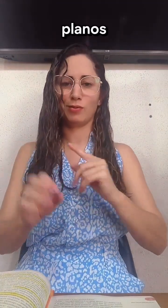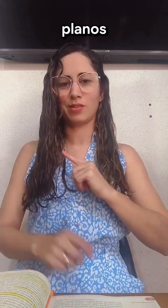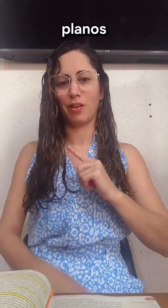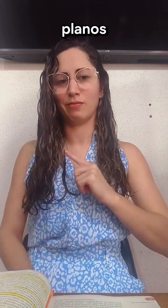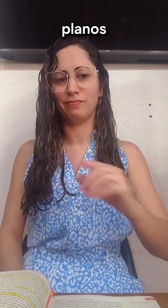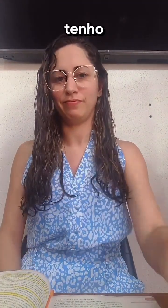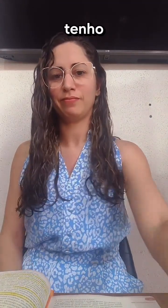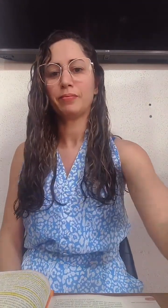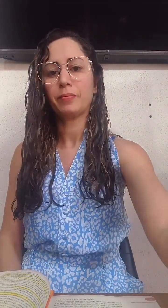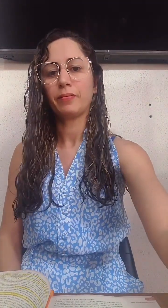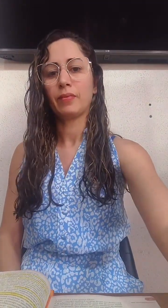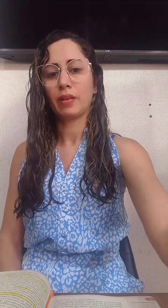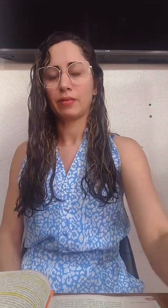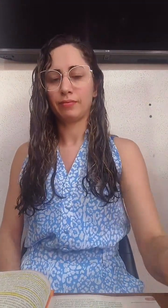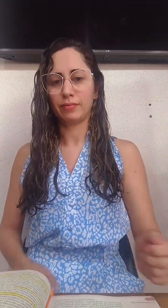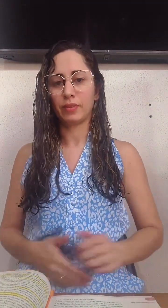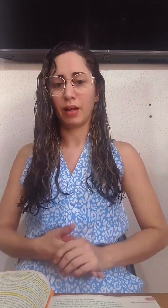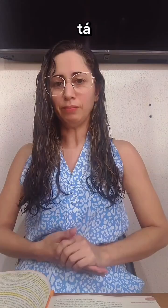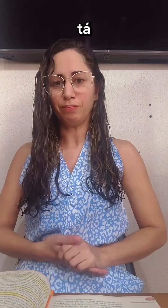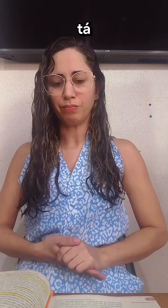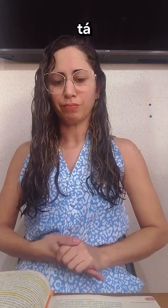planos tenho. Tá?